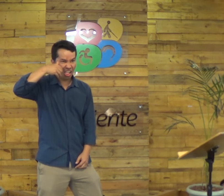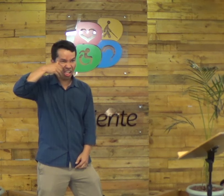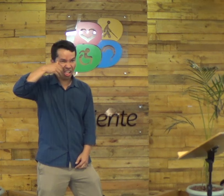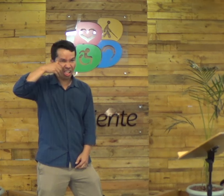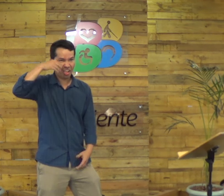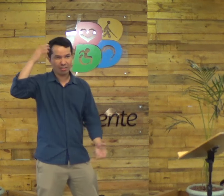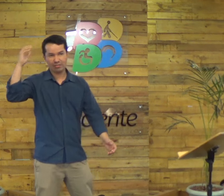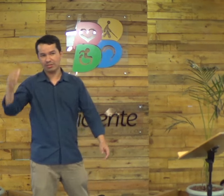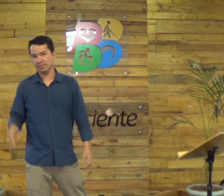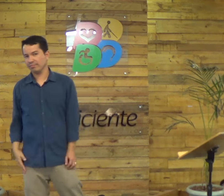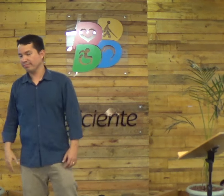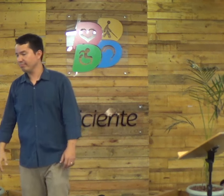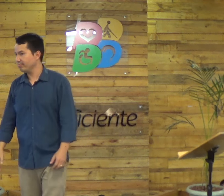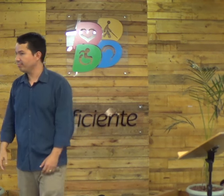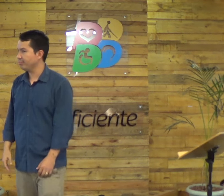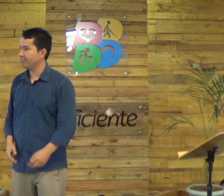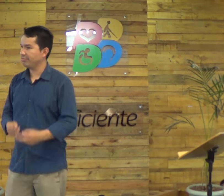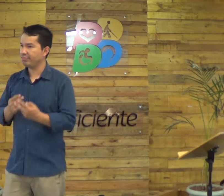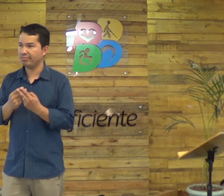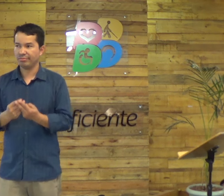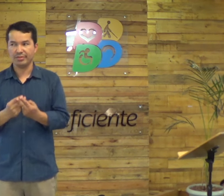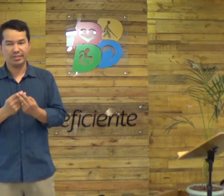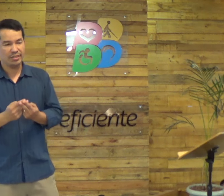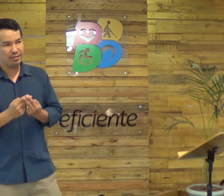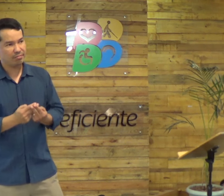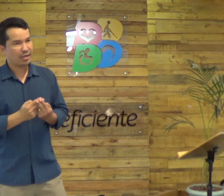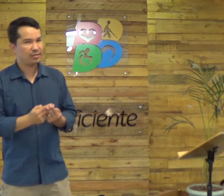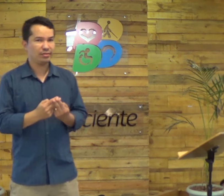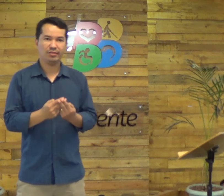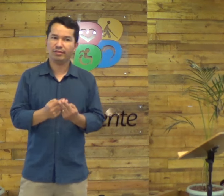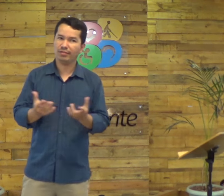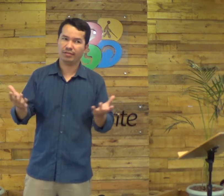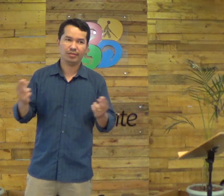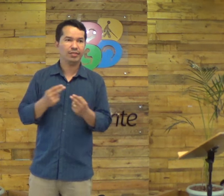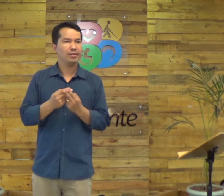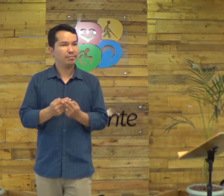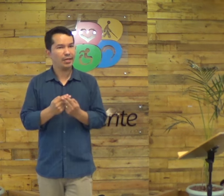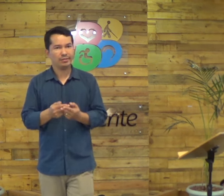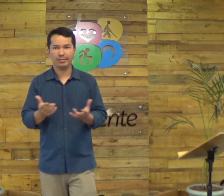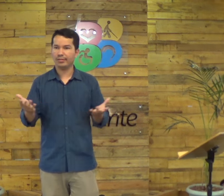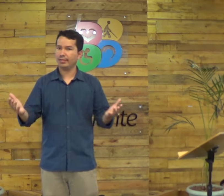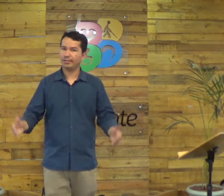gostei de ser pesada, né? Poxa vida, paciência, né, vai fazer o quê?